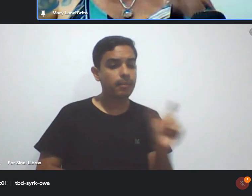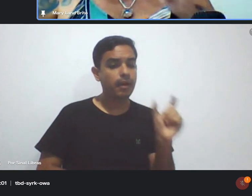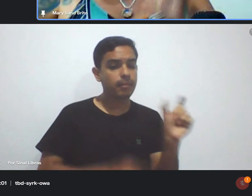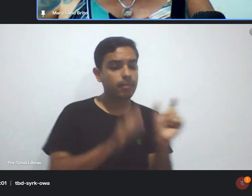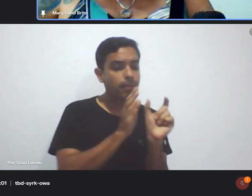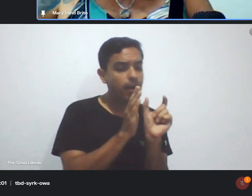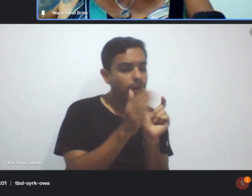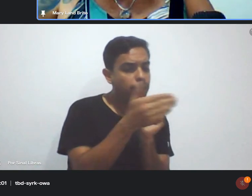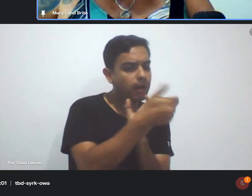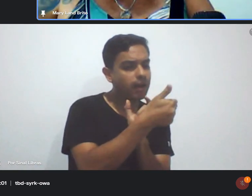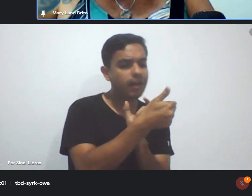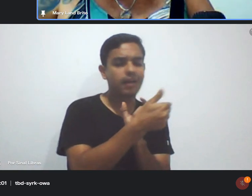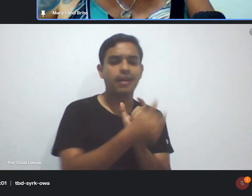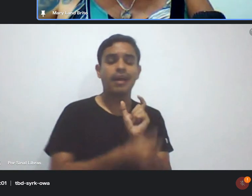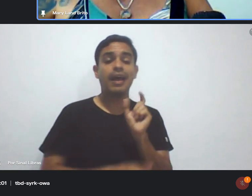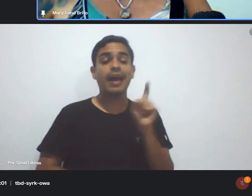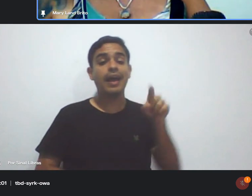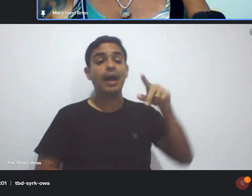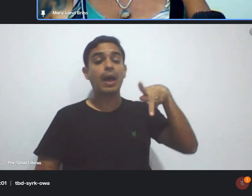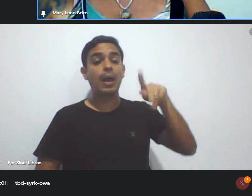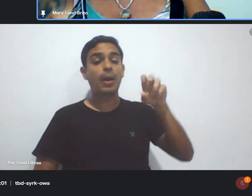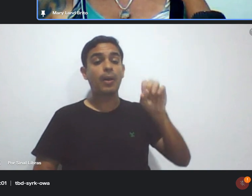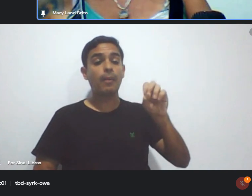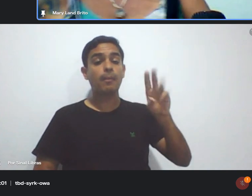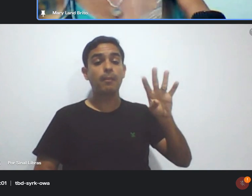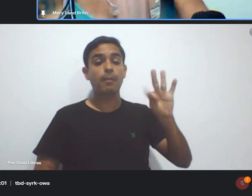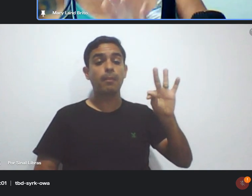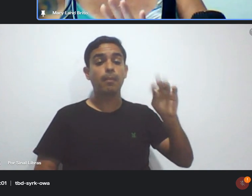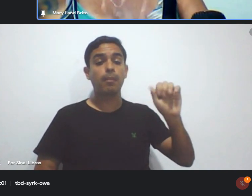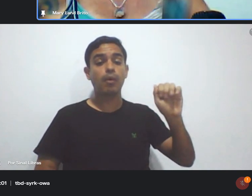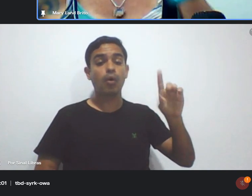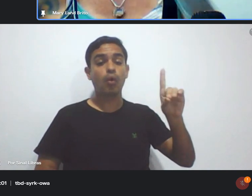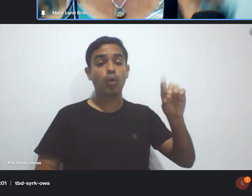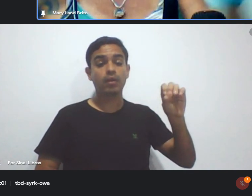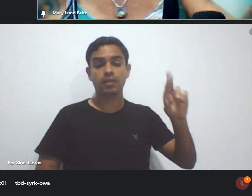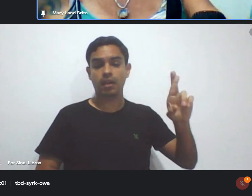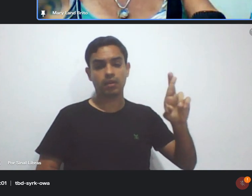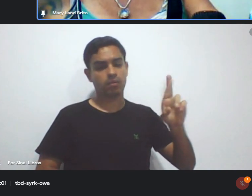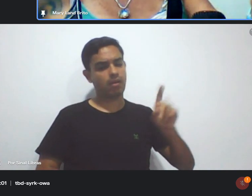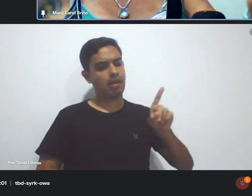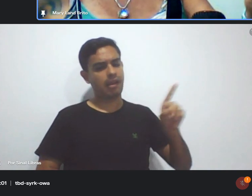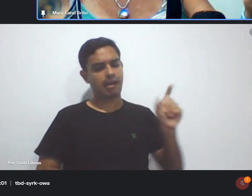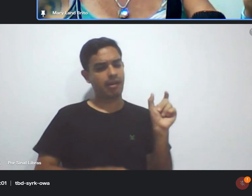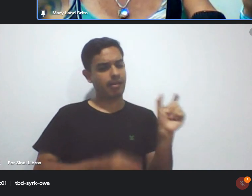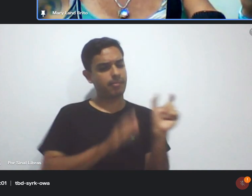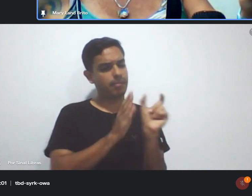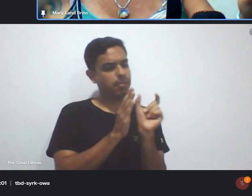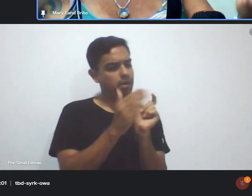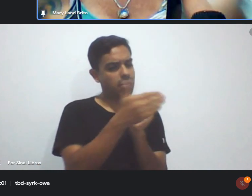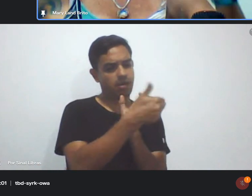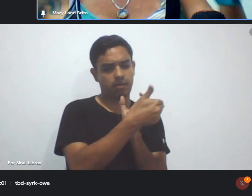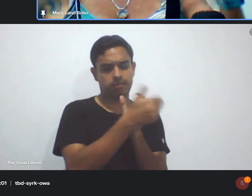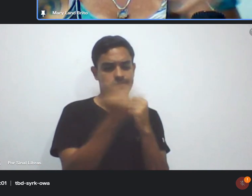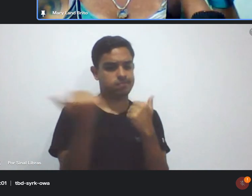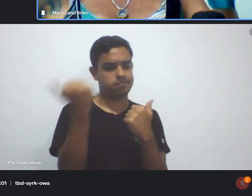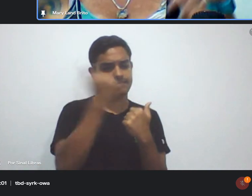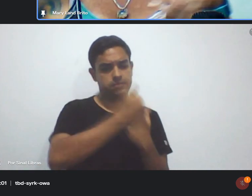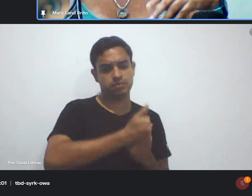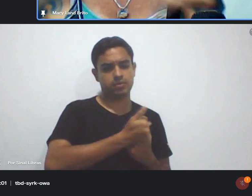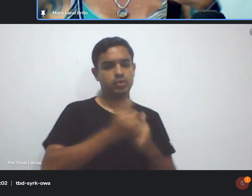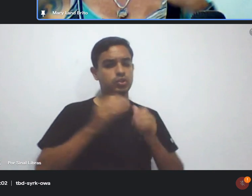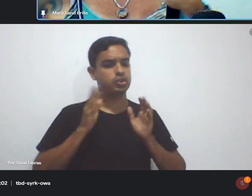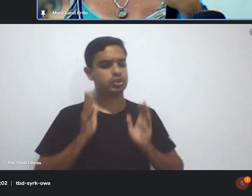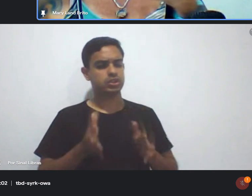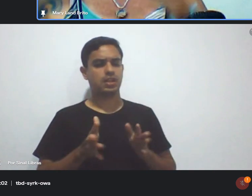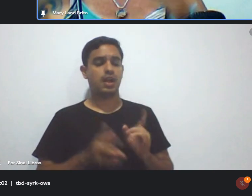gente não usa mais portador de necessidades especiais, pessoa com deficiência. Até porque toda hora, né, a gente está